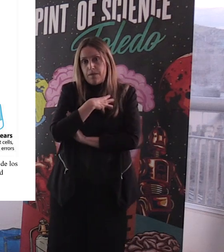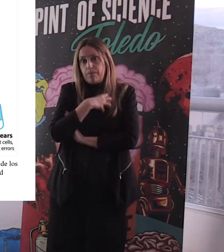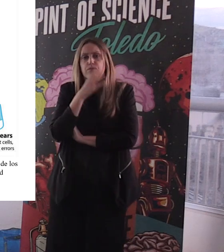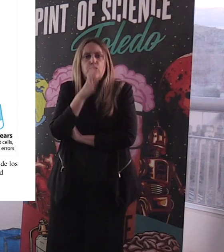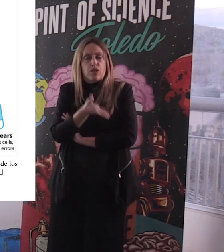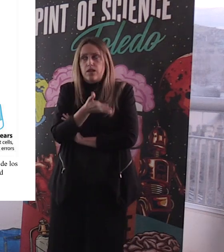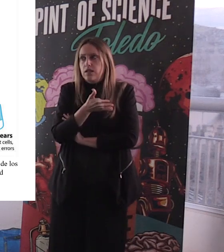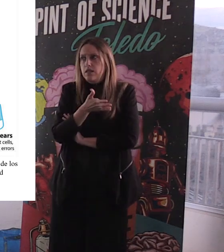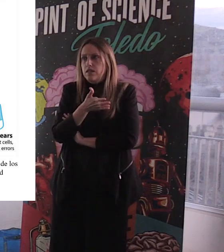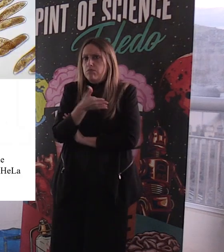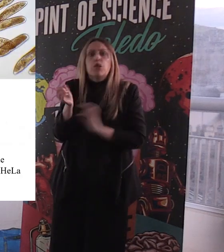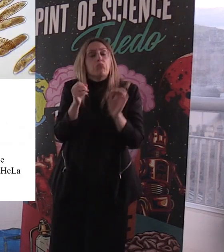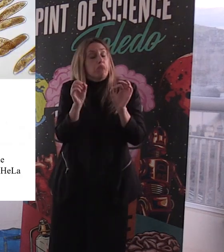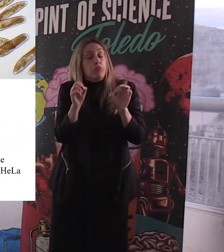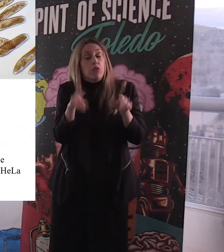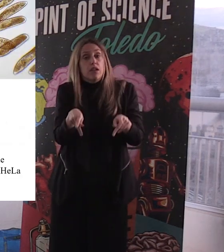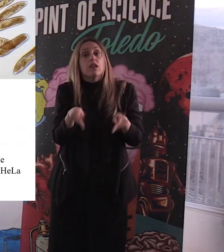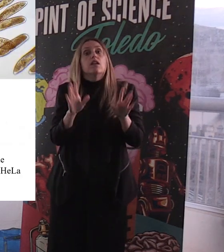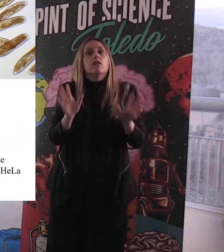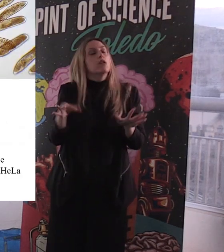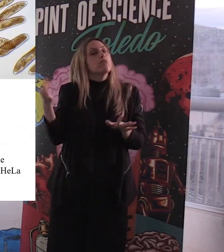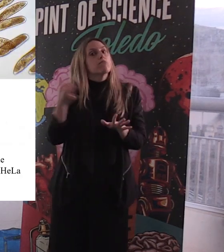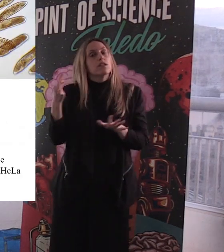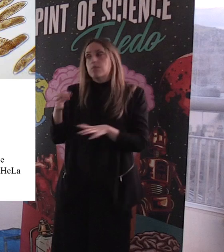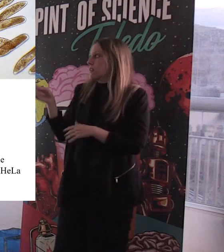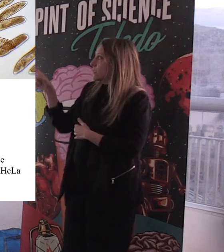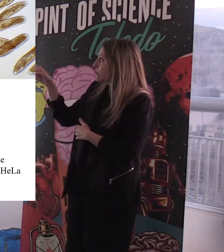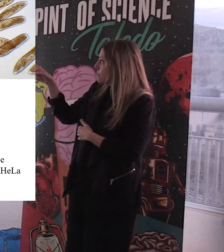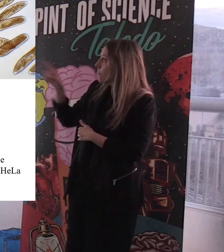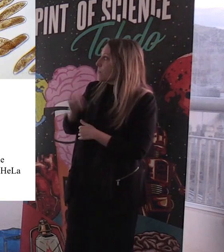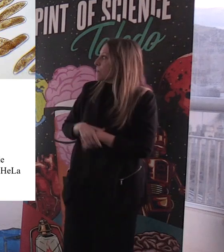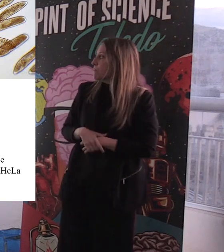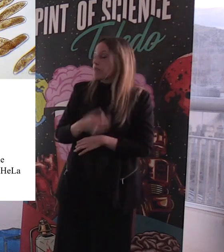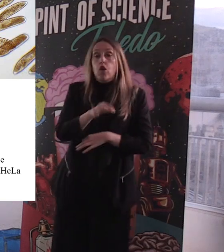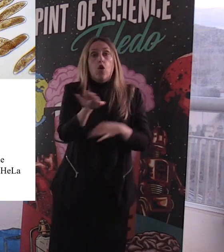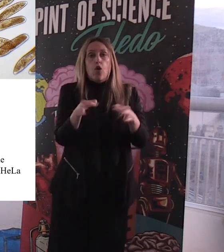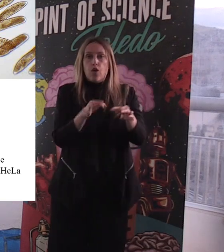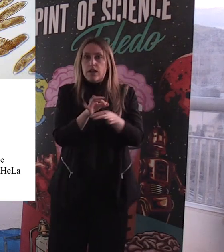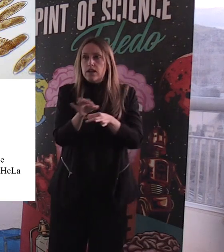Ok, pero ¿qué pasa con estos? Estos son organismos